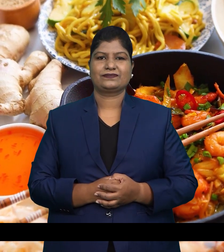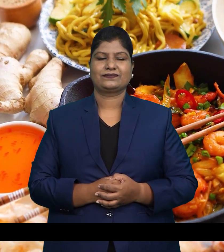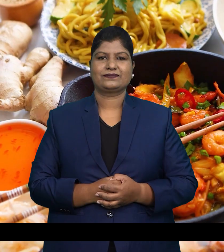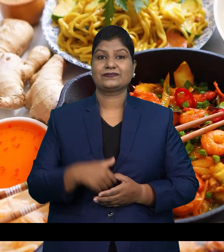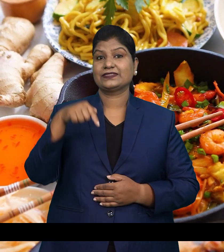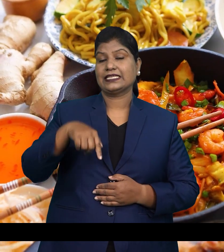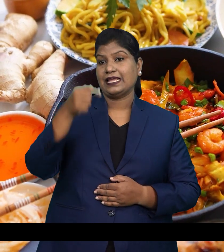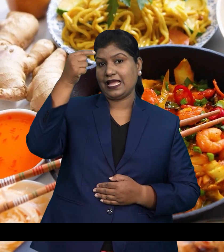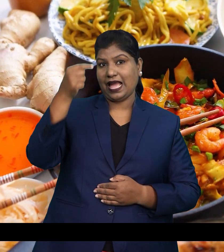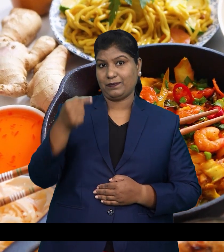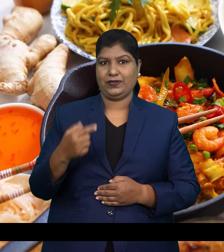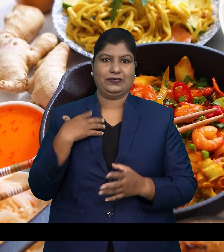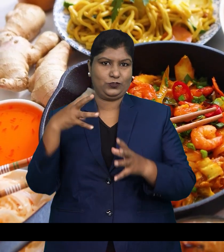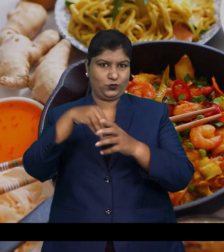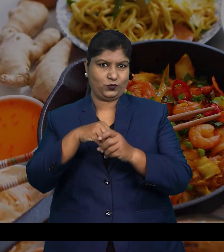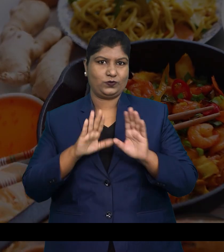यादीमध्ये